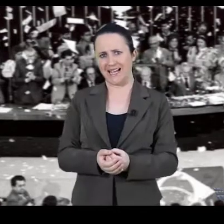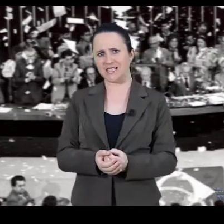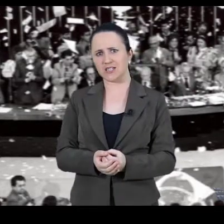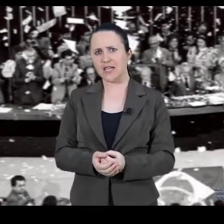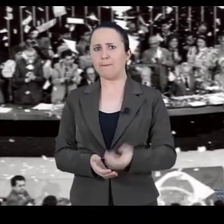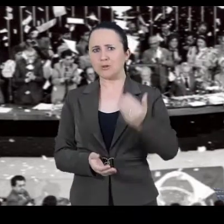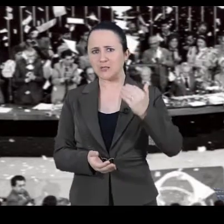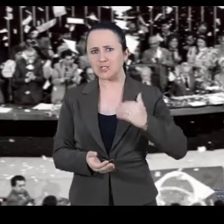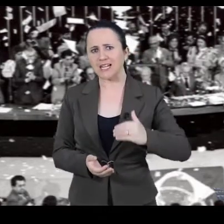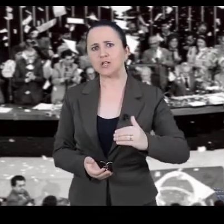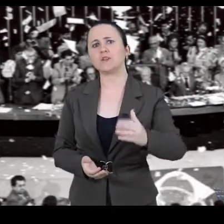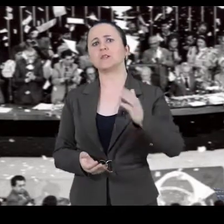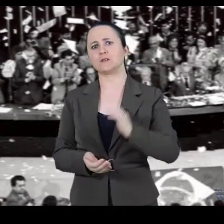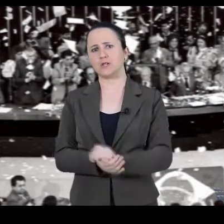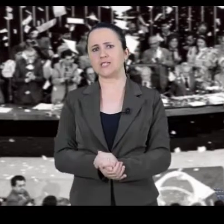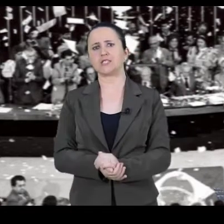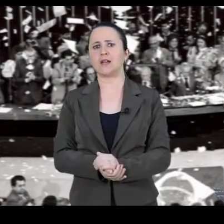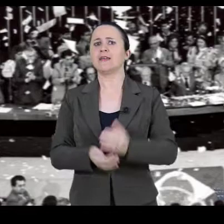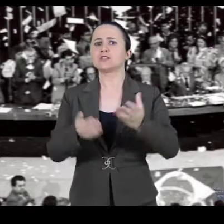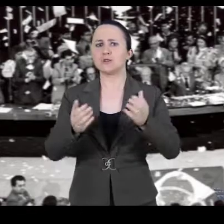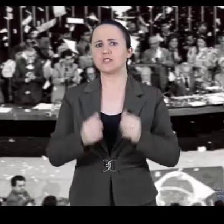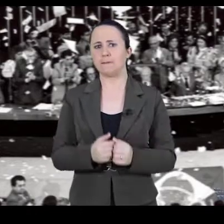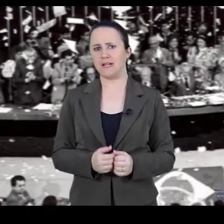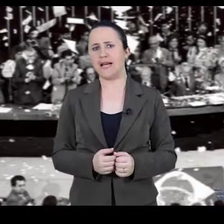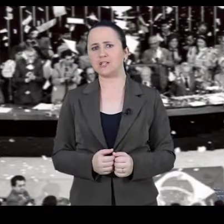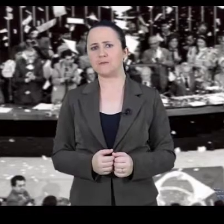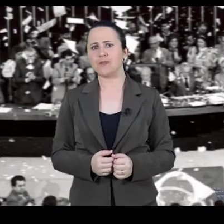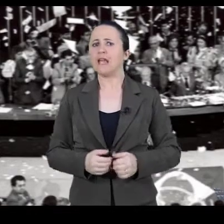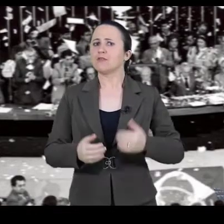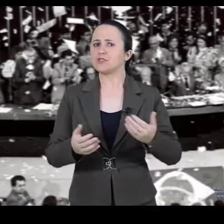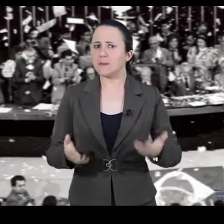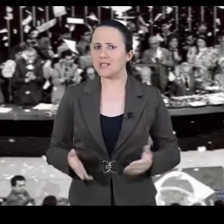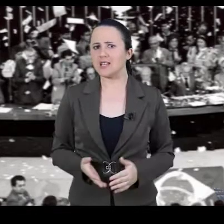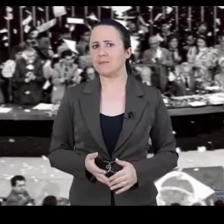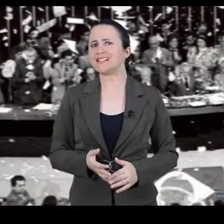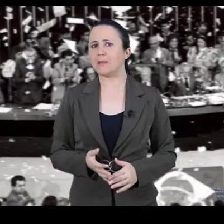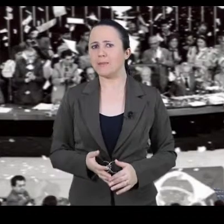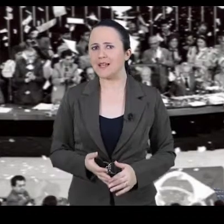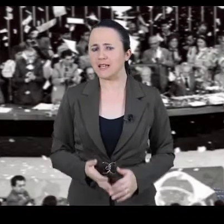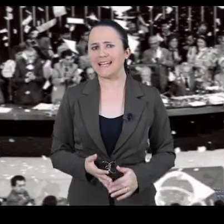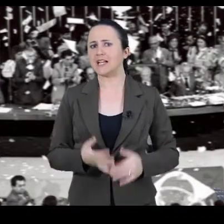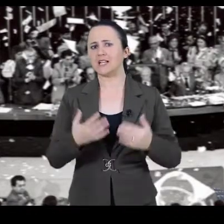sociais e, portanto, está na nossa natureza esta sociabilidade. Você percebe também que a Declaração